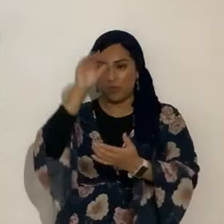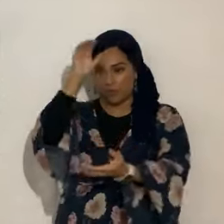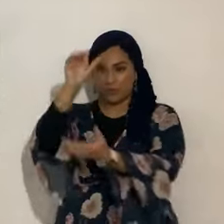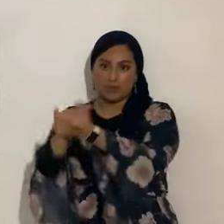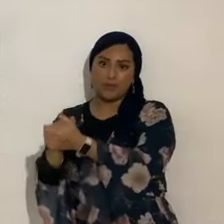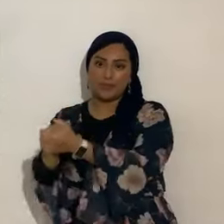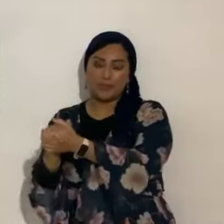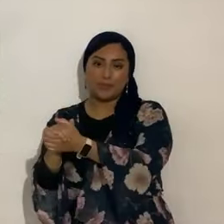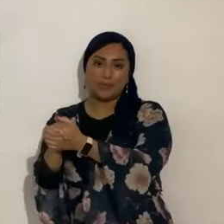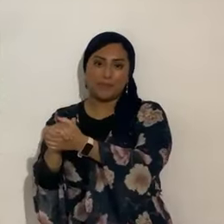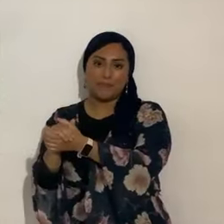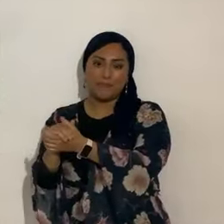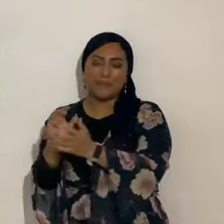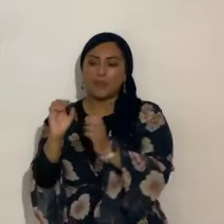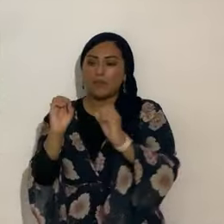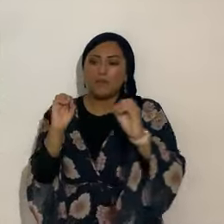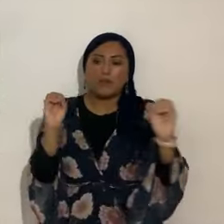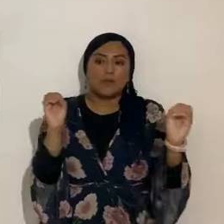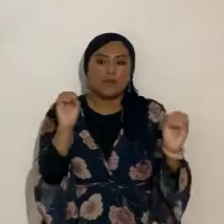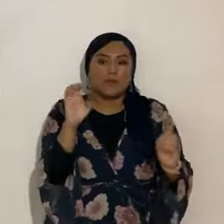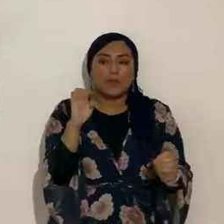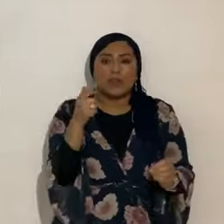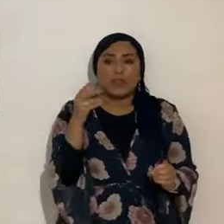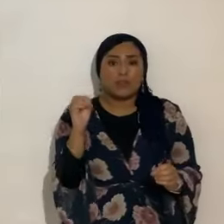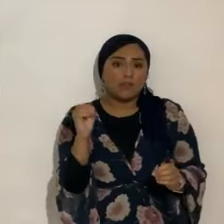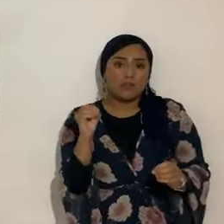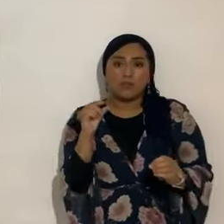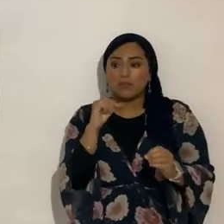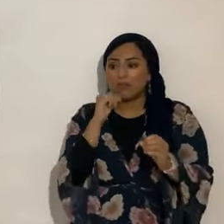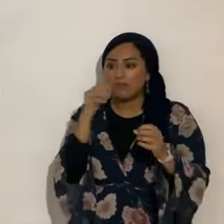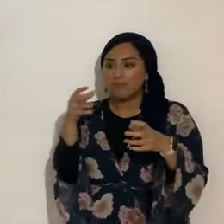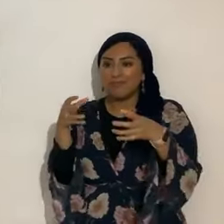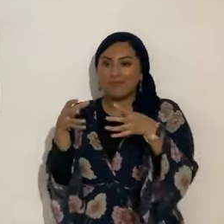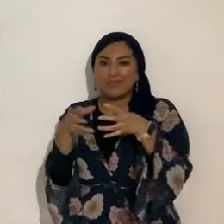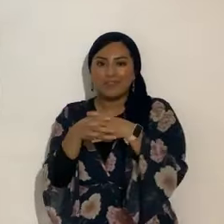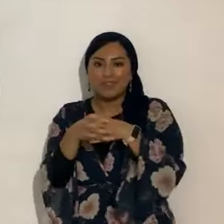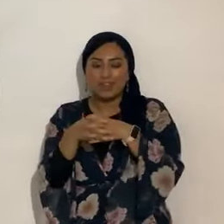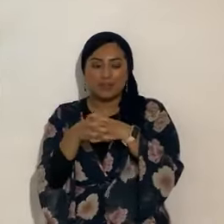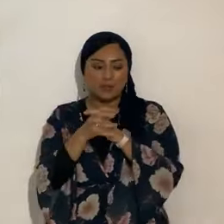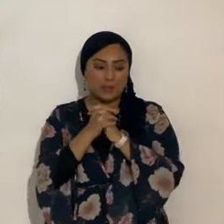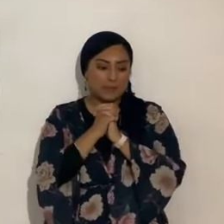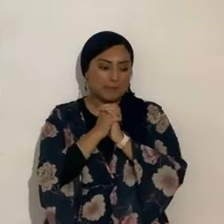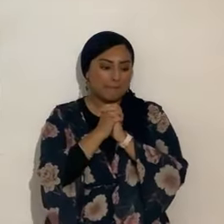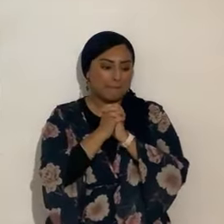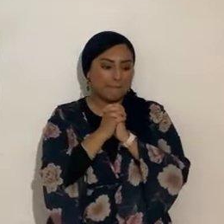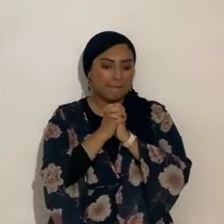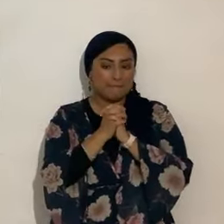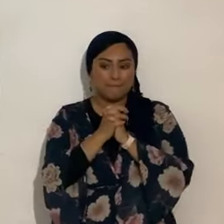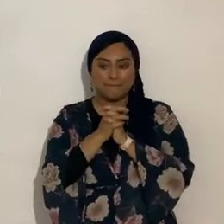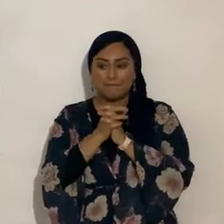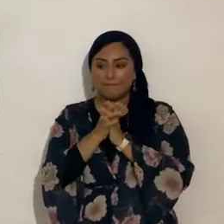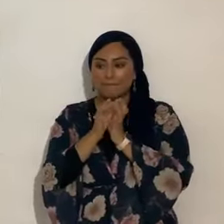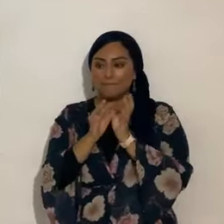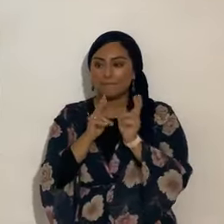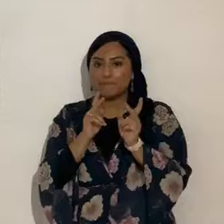Entonces, no hay ego, no hay esas reunioncitas de sociedad